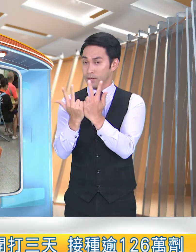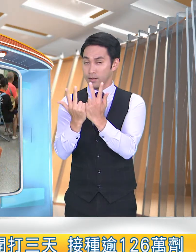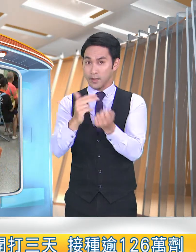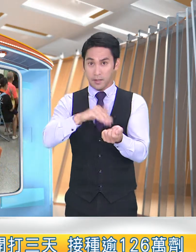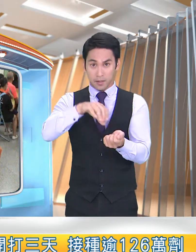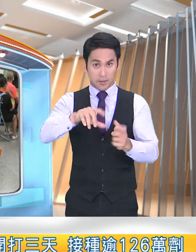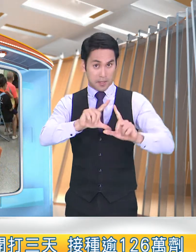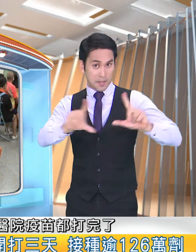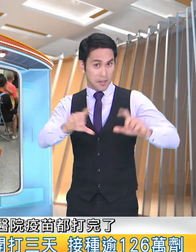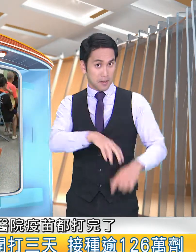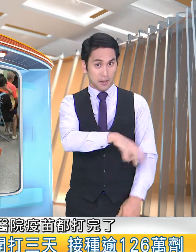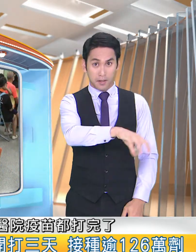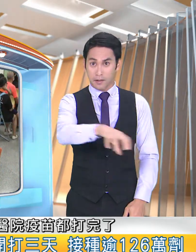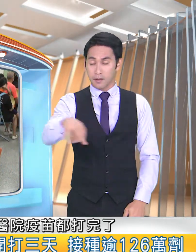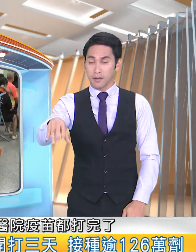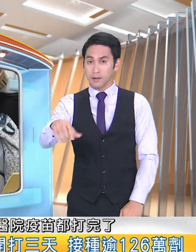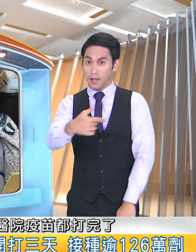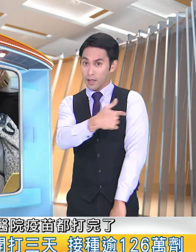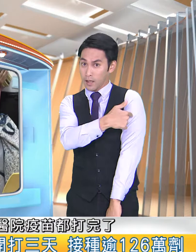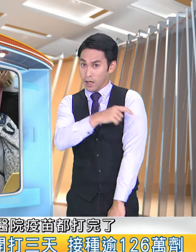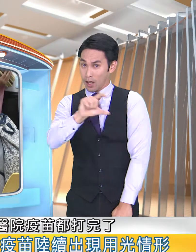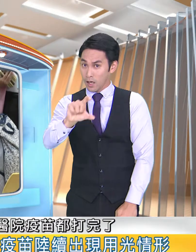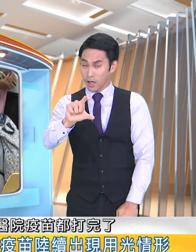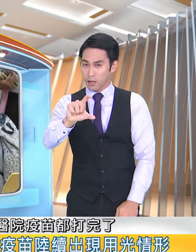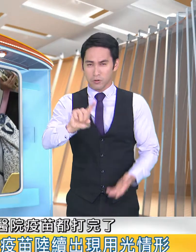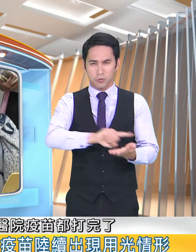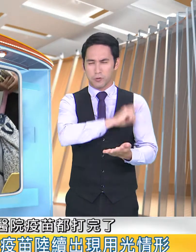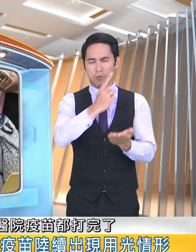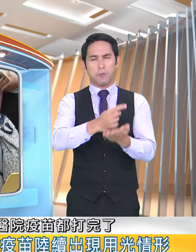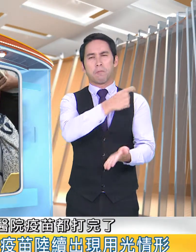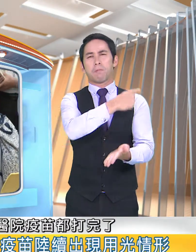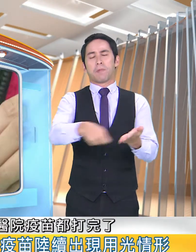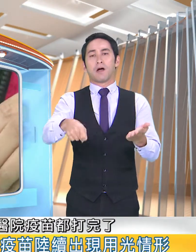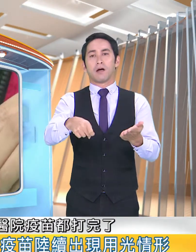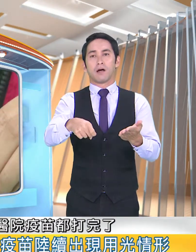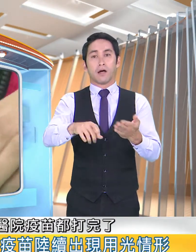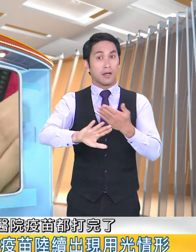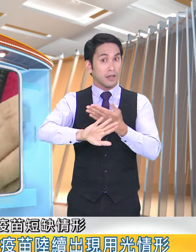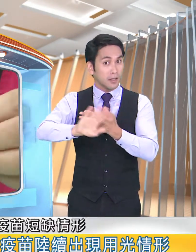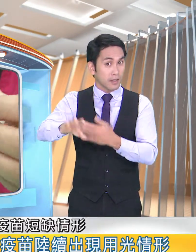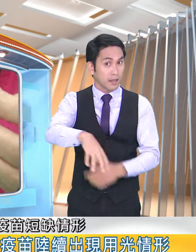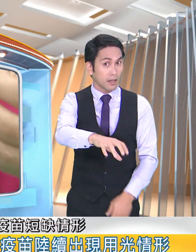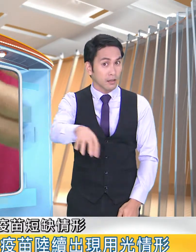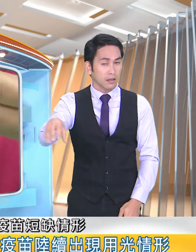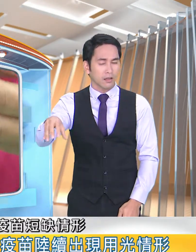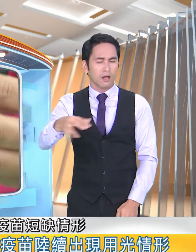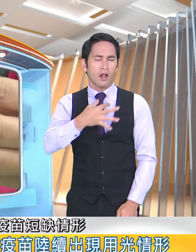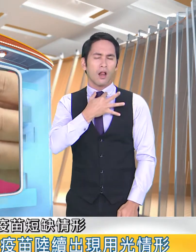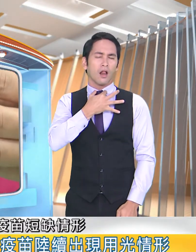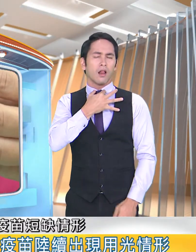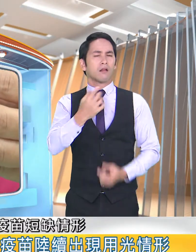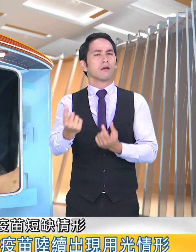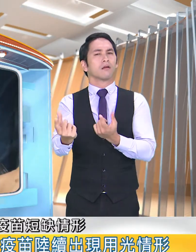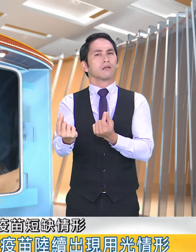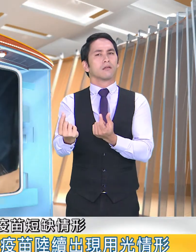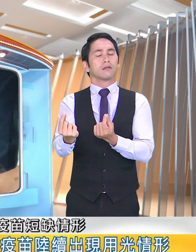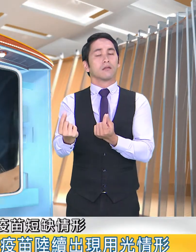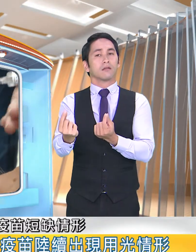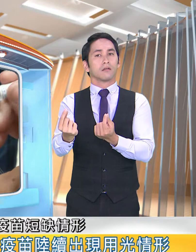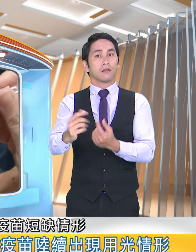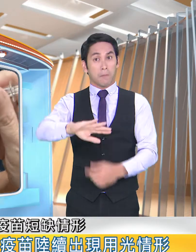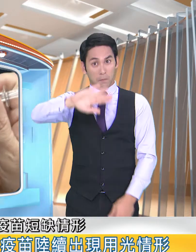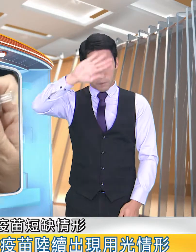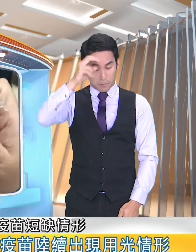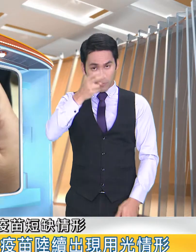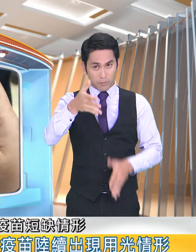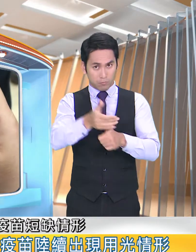加。双北地区多家大医院疫苗都打完了，各地也陆续出现疫苗